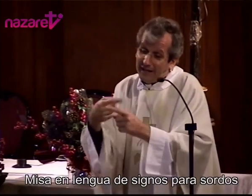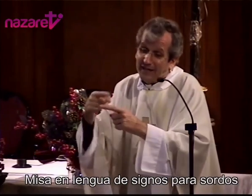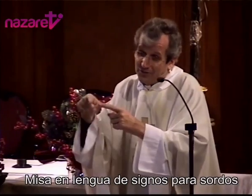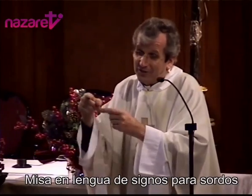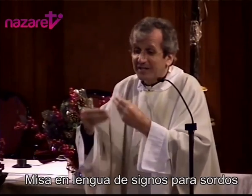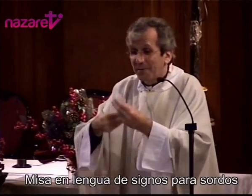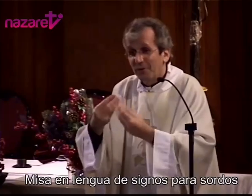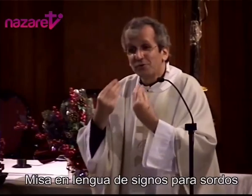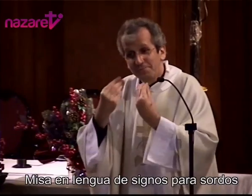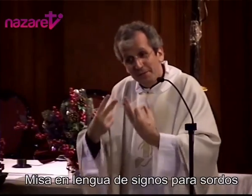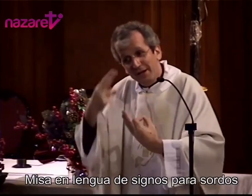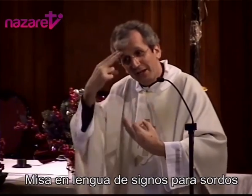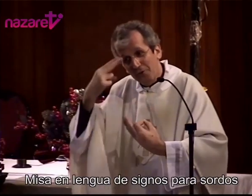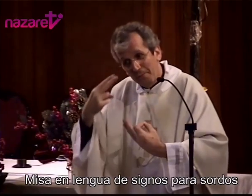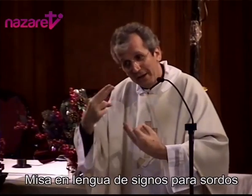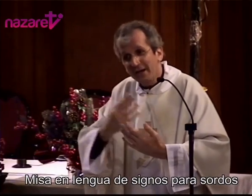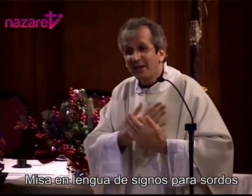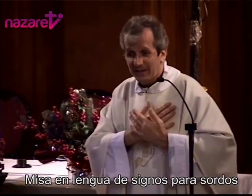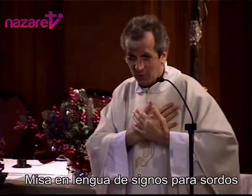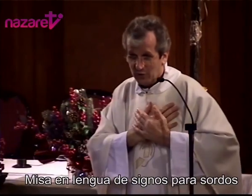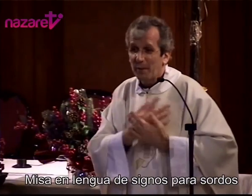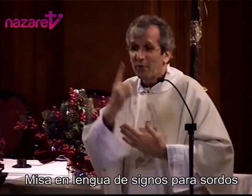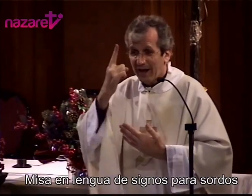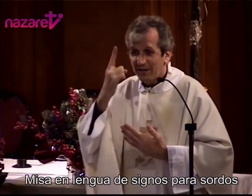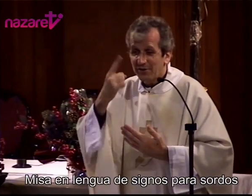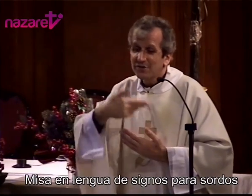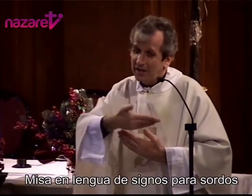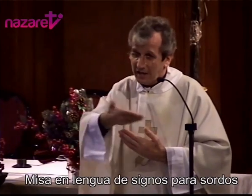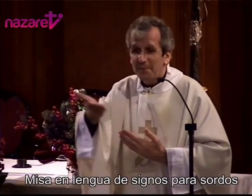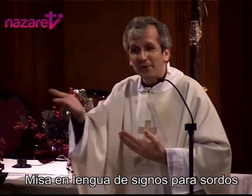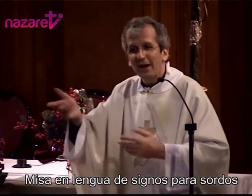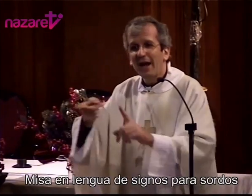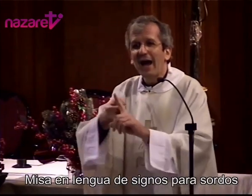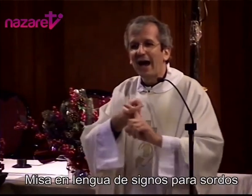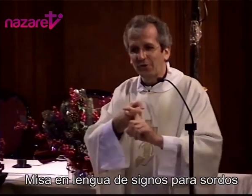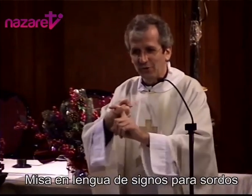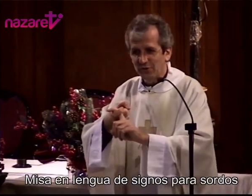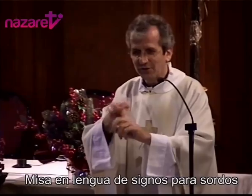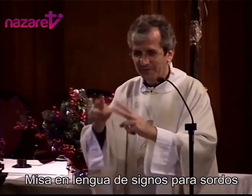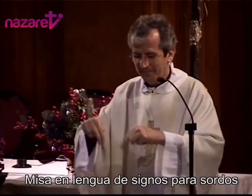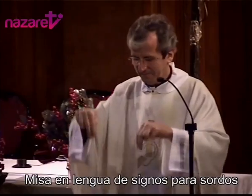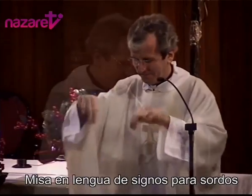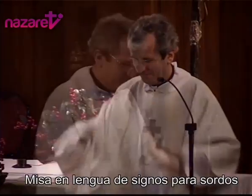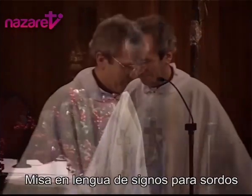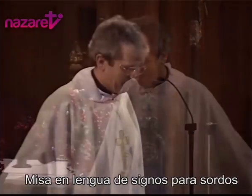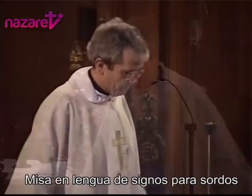y tantas cosas que podemos vivir y cumplir de nuestro amor a Dios y por Él a todos.